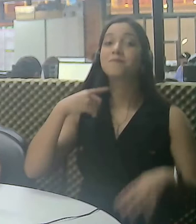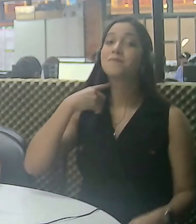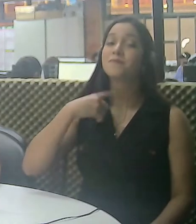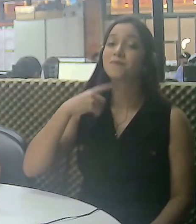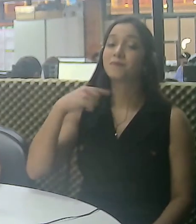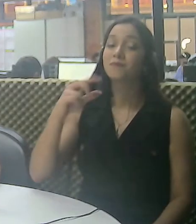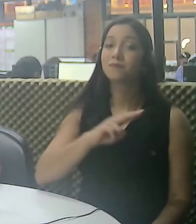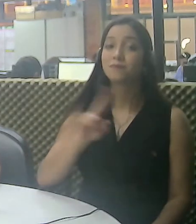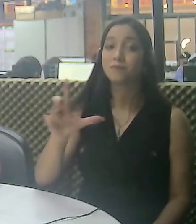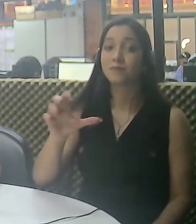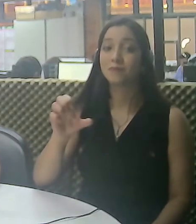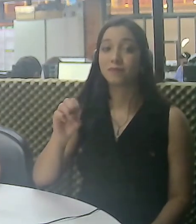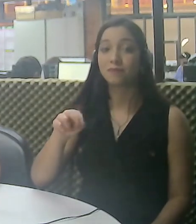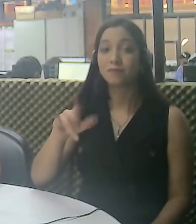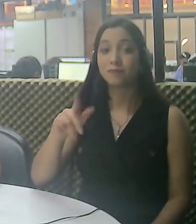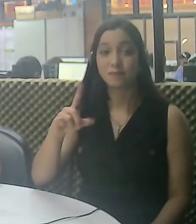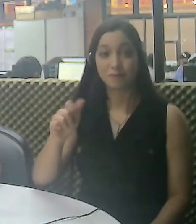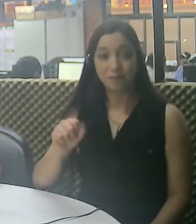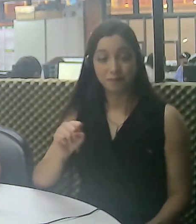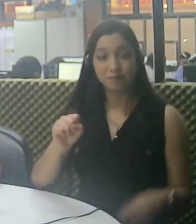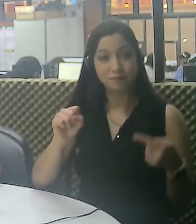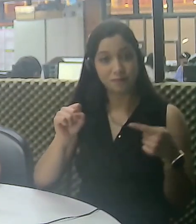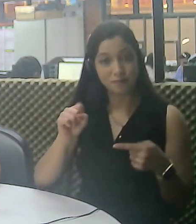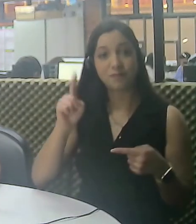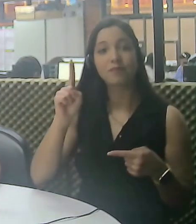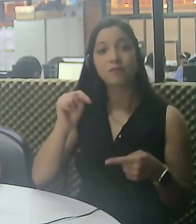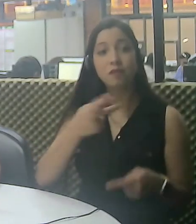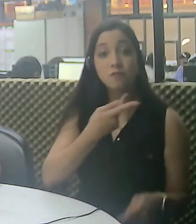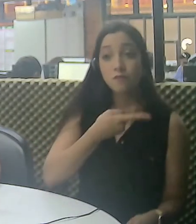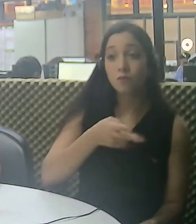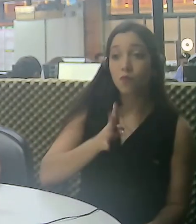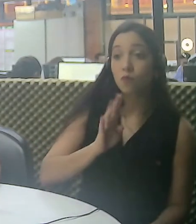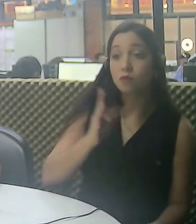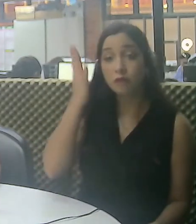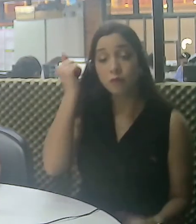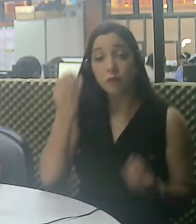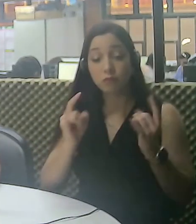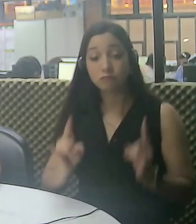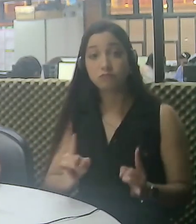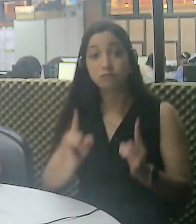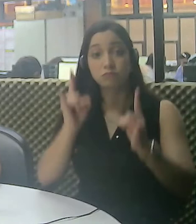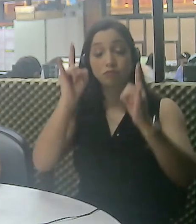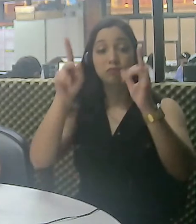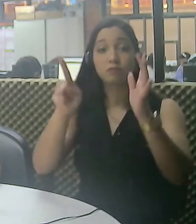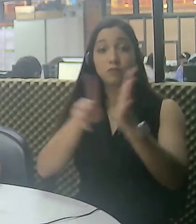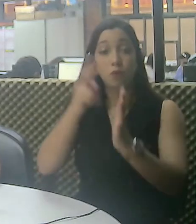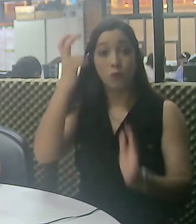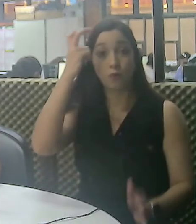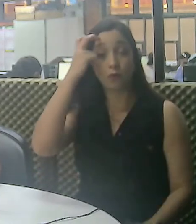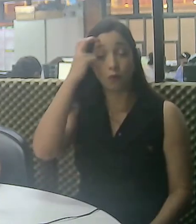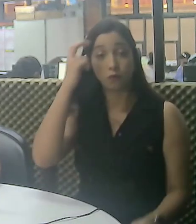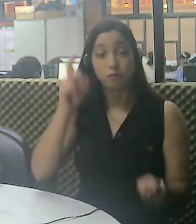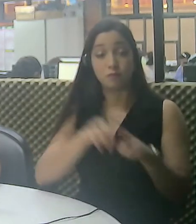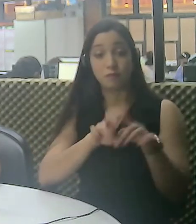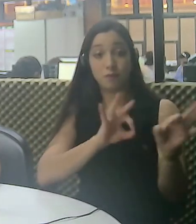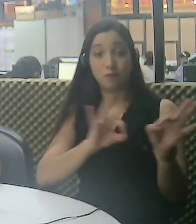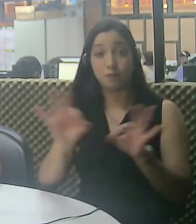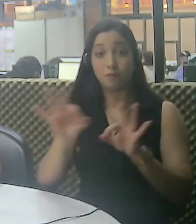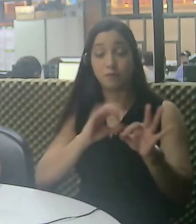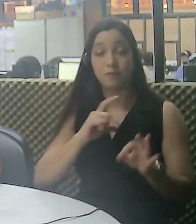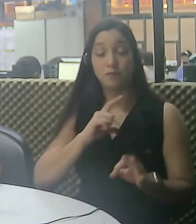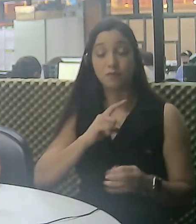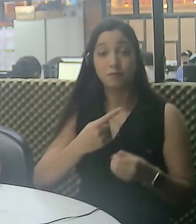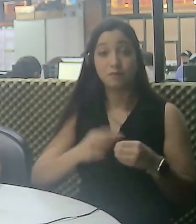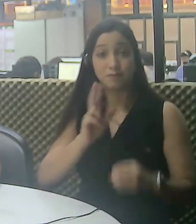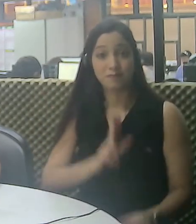Gerais, Leônidas Oliveira. Leônidas veio conhecer as instalações do Centro Municipal de Cultura e os projetos desenvolvidos na